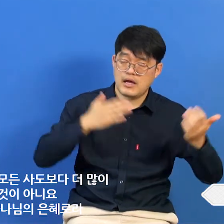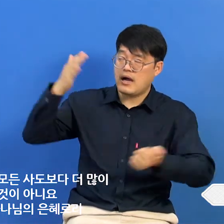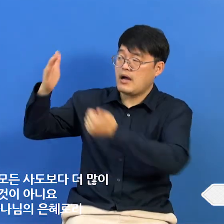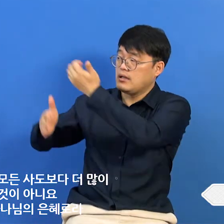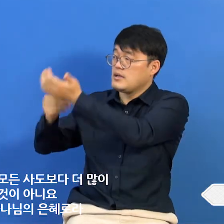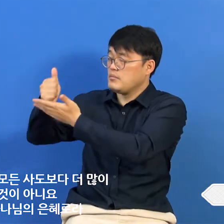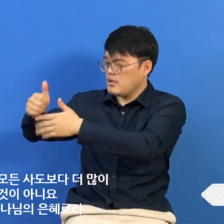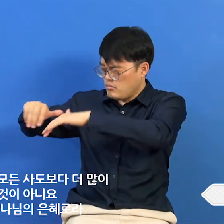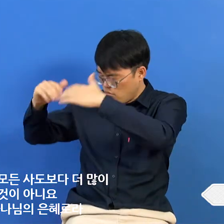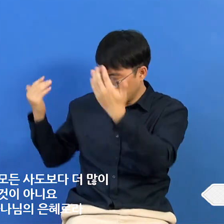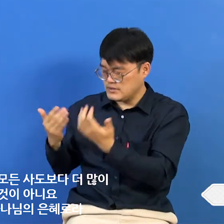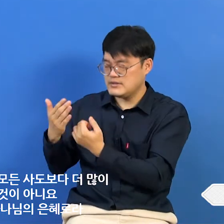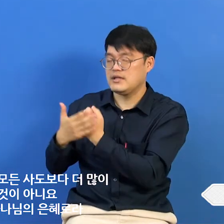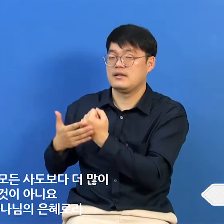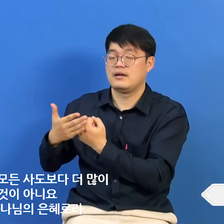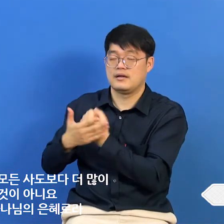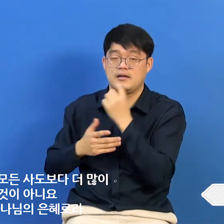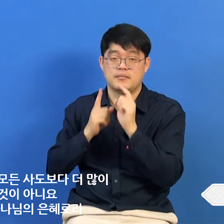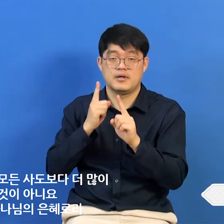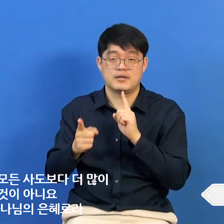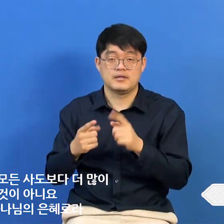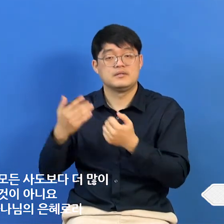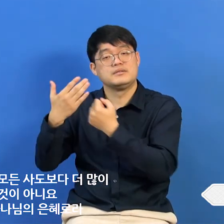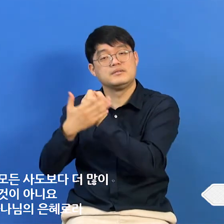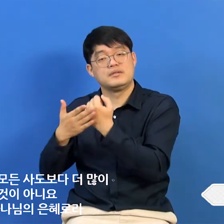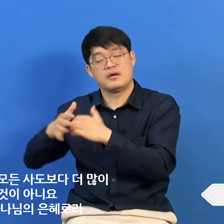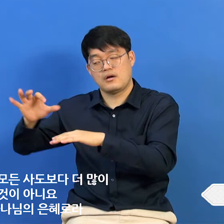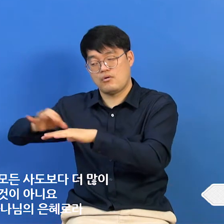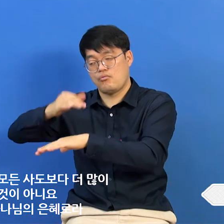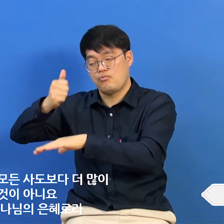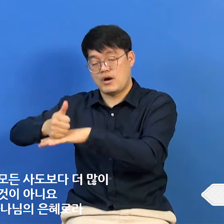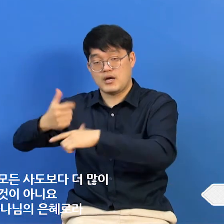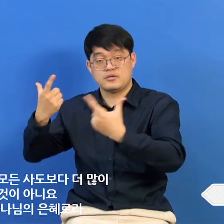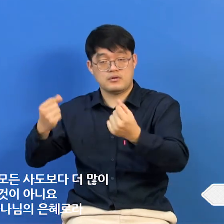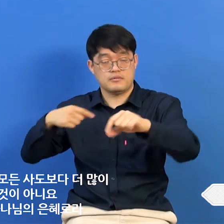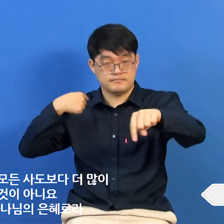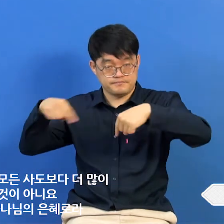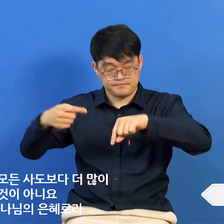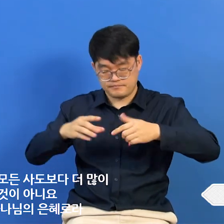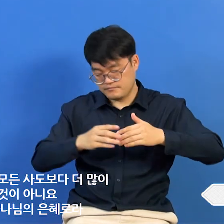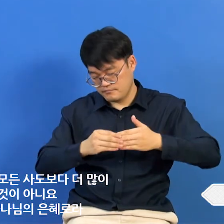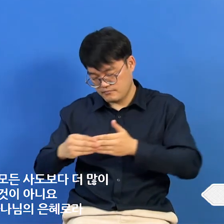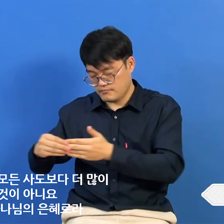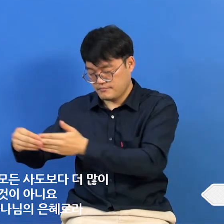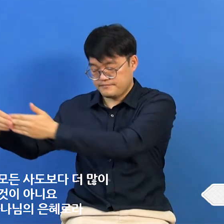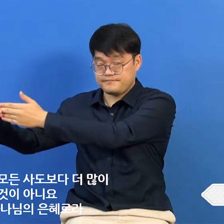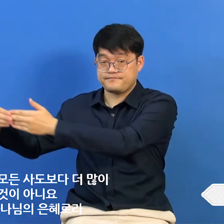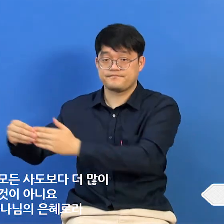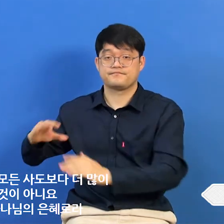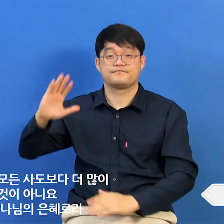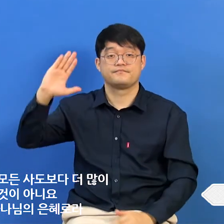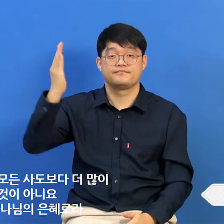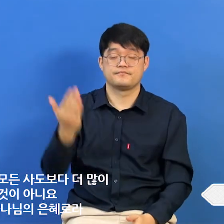은혜로라. 은혜가 왕노로 돼서 그를 이끌어 간 것입니다.